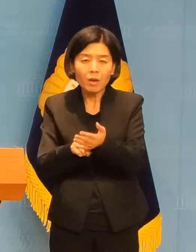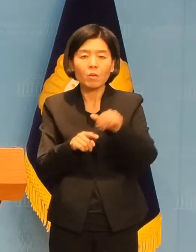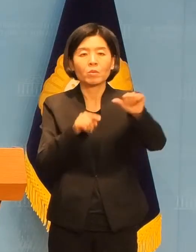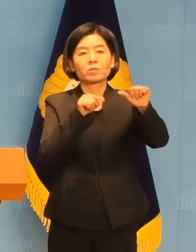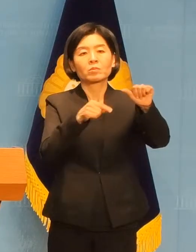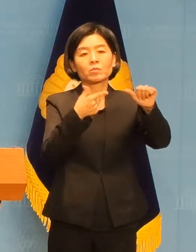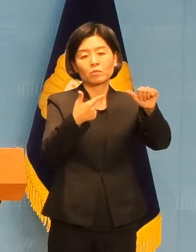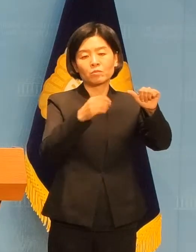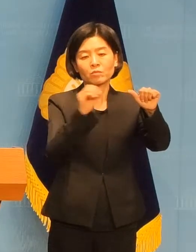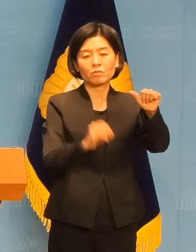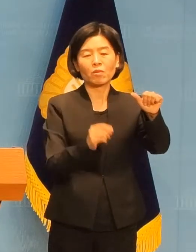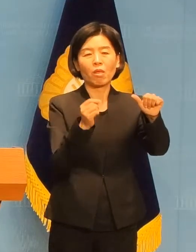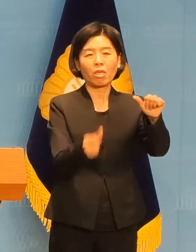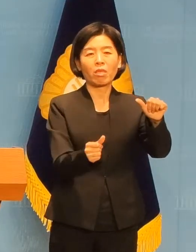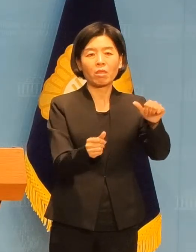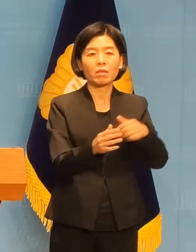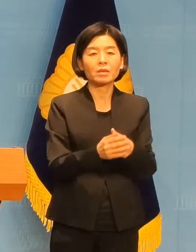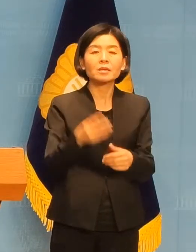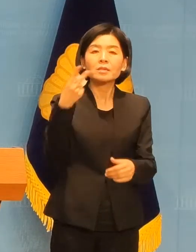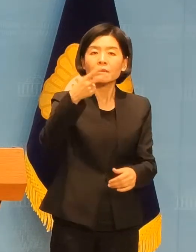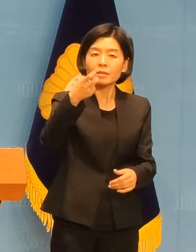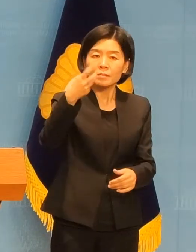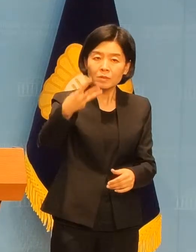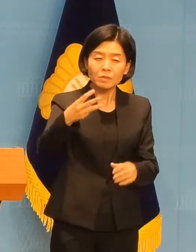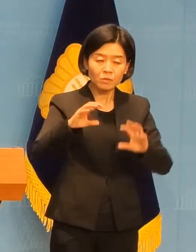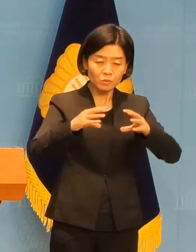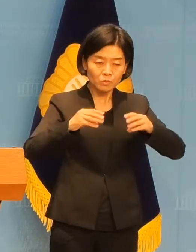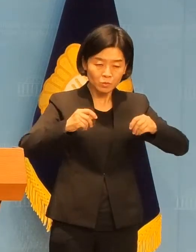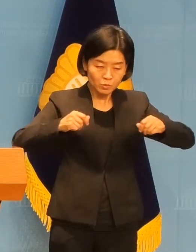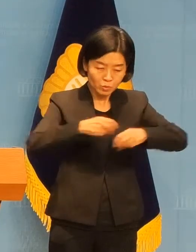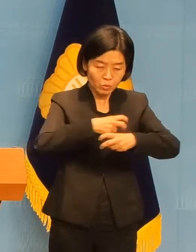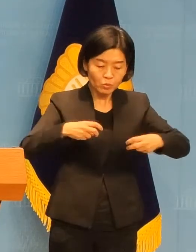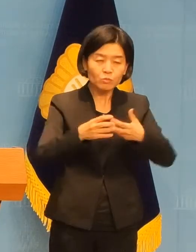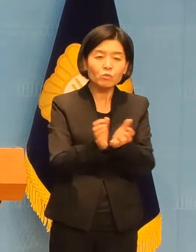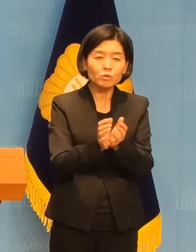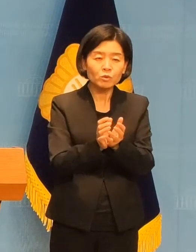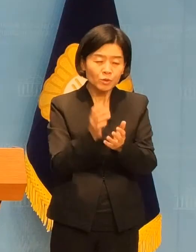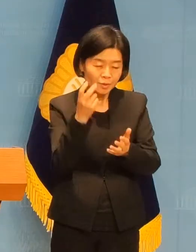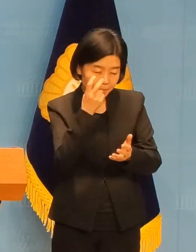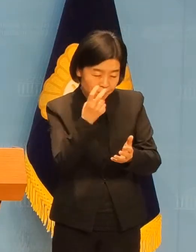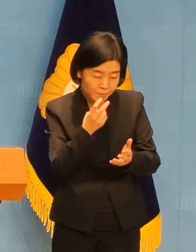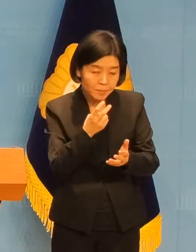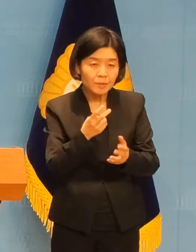불과했습니다. 2023년 국토교통부의 집중 단속에서 적발률이